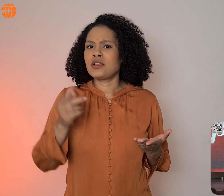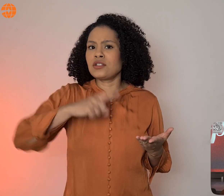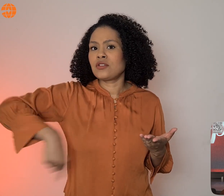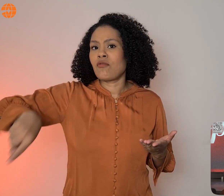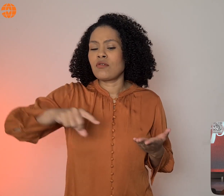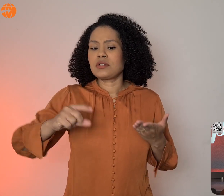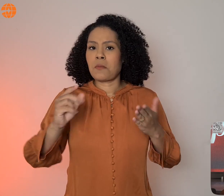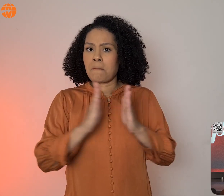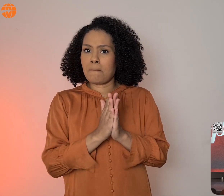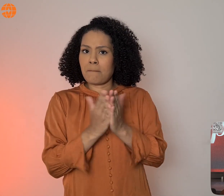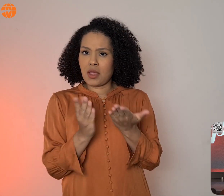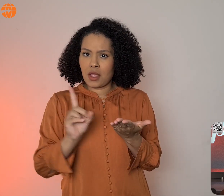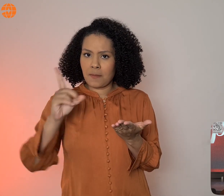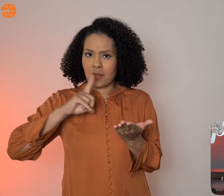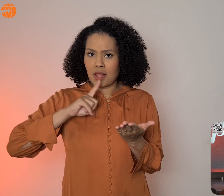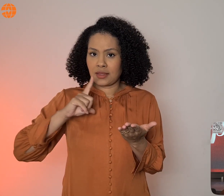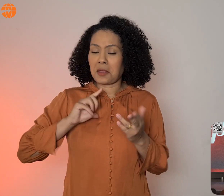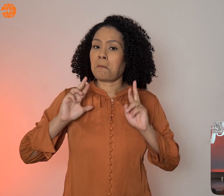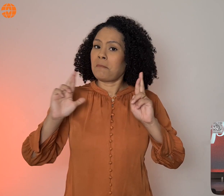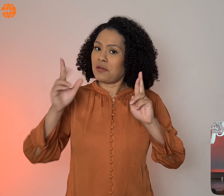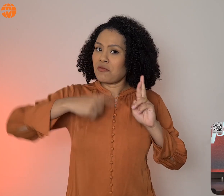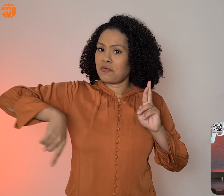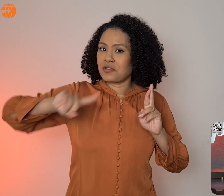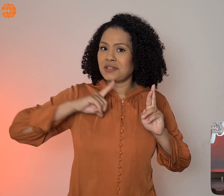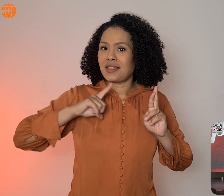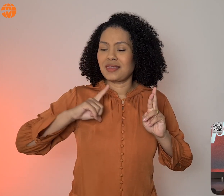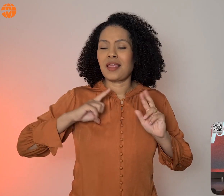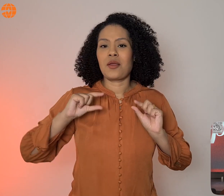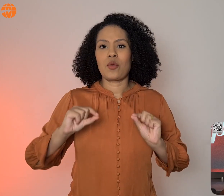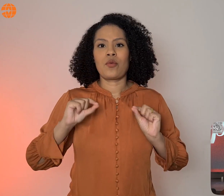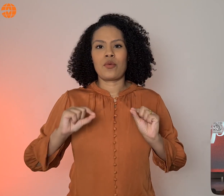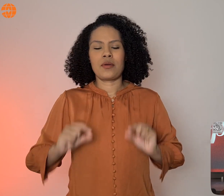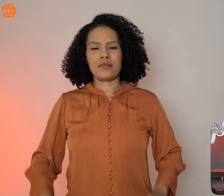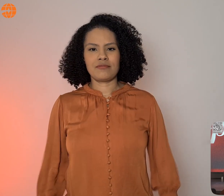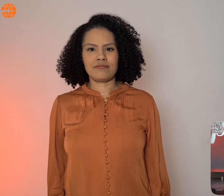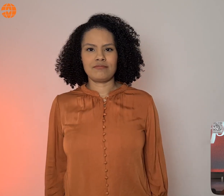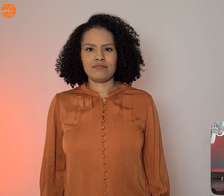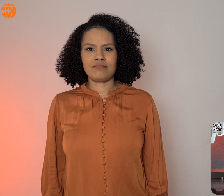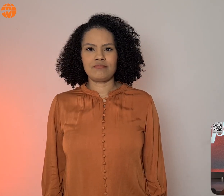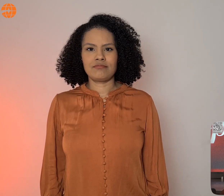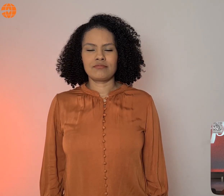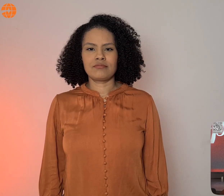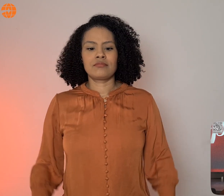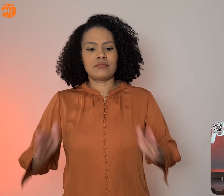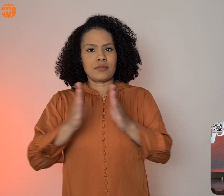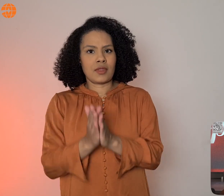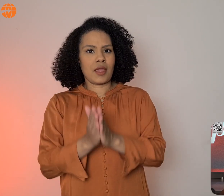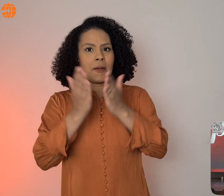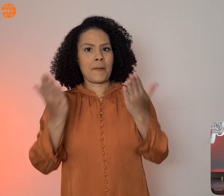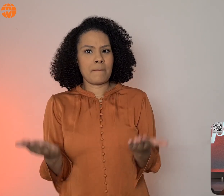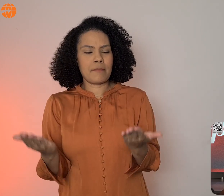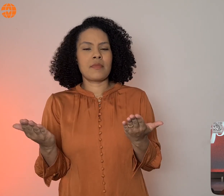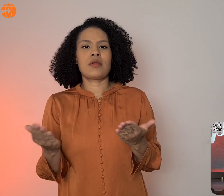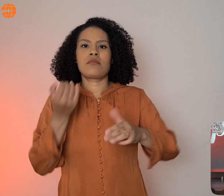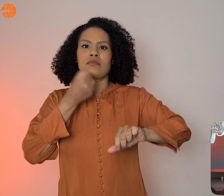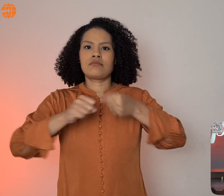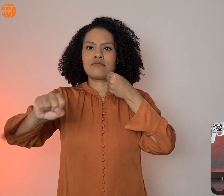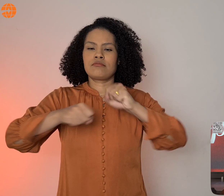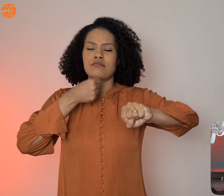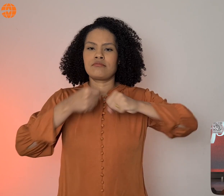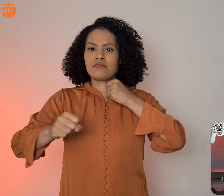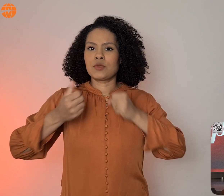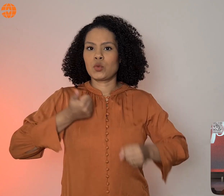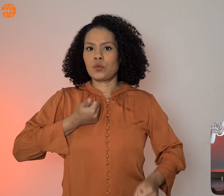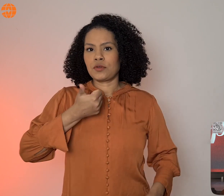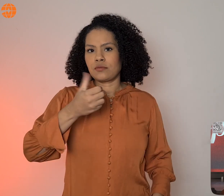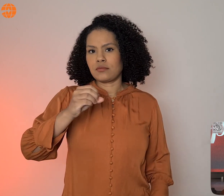you do, E eu vou te pedir, se você tem uma Bíblia aí, eu espero que você tenha, to turn to Psalm 103. e em abrir a